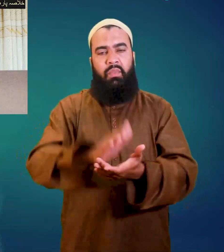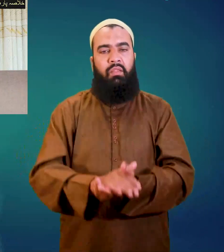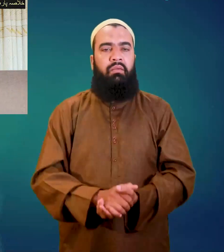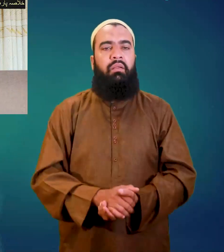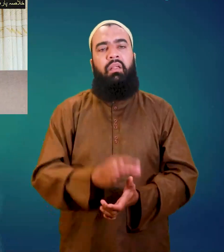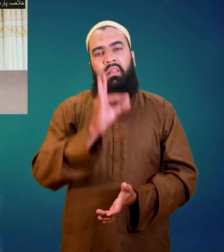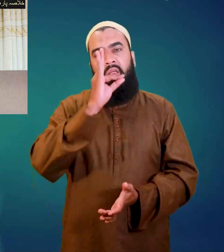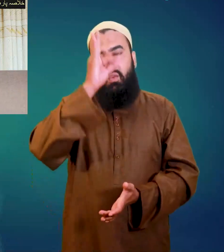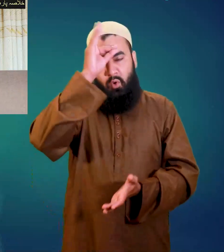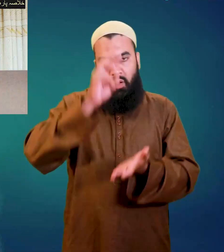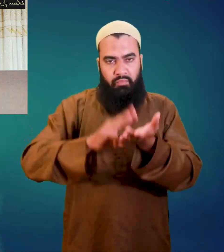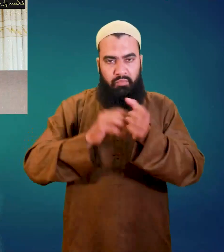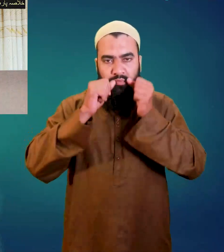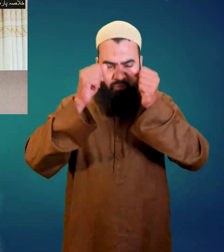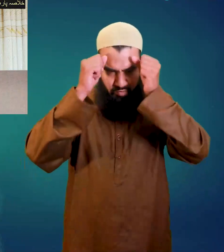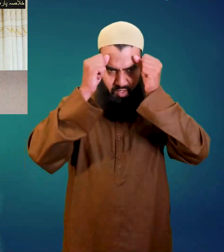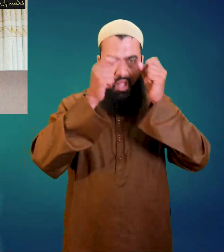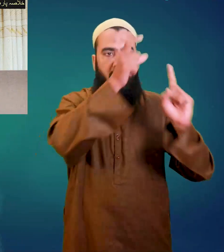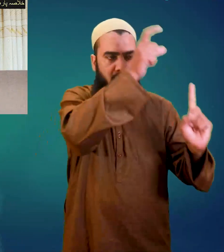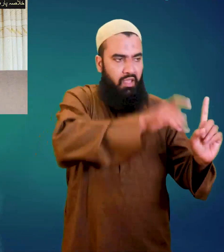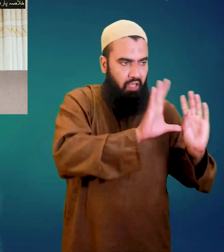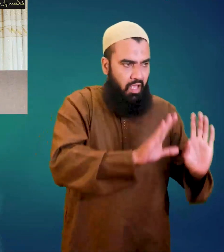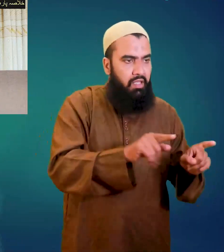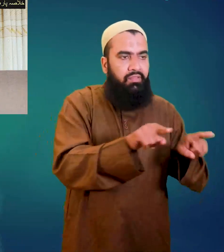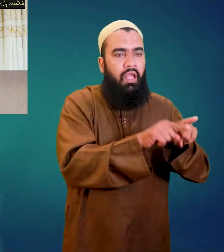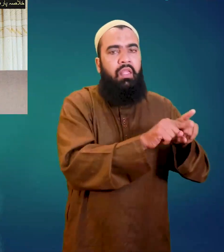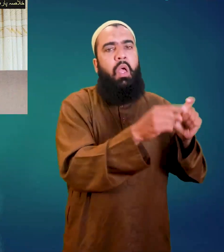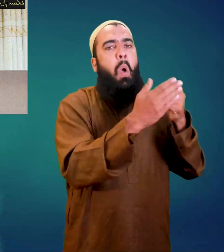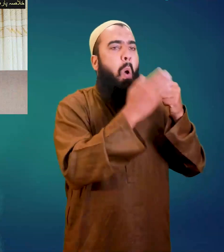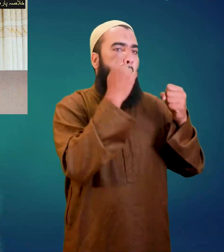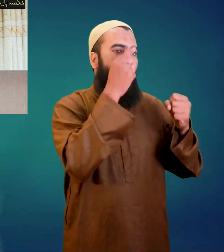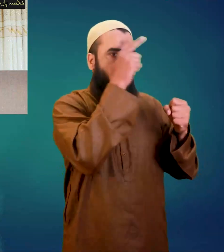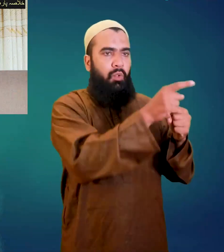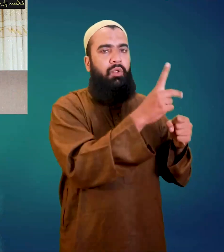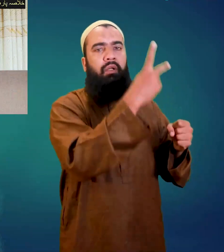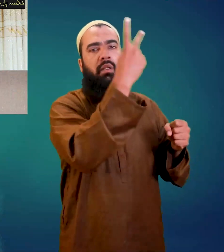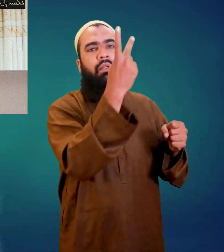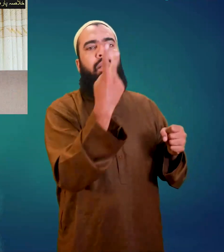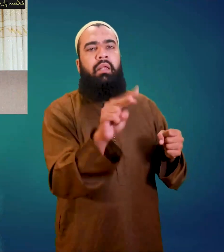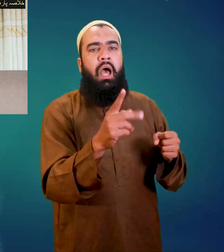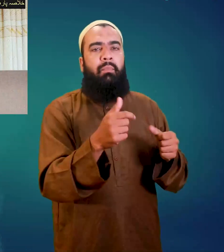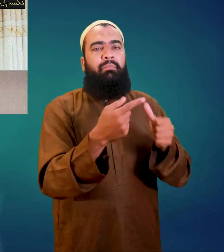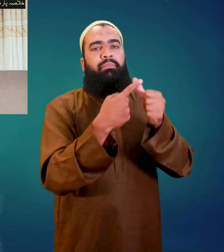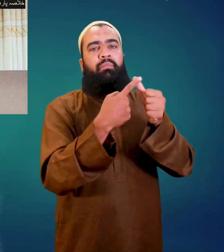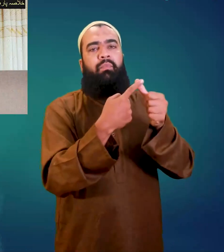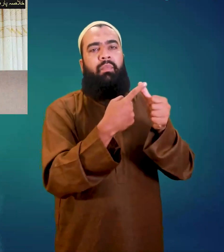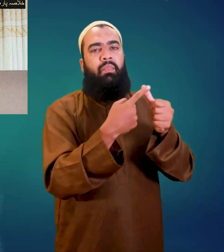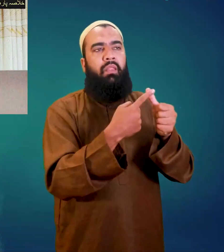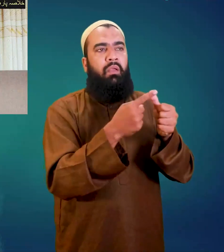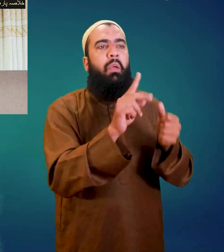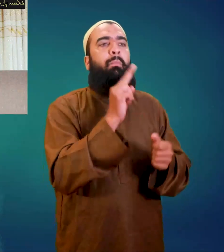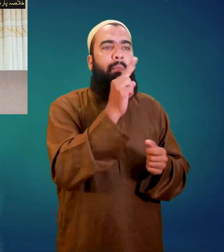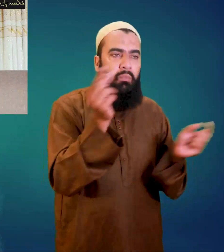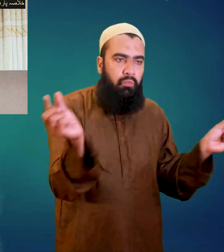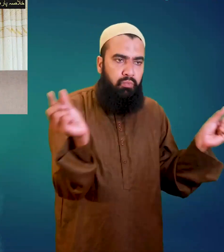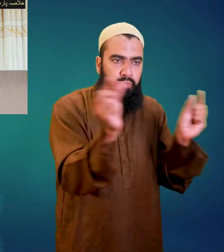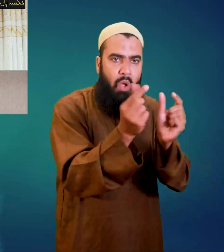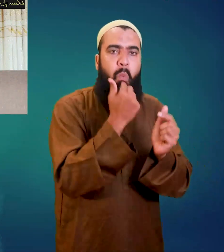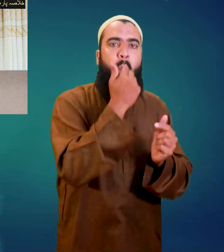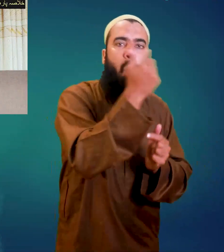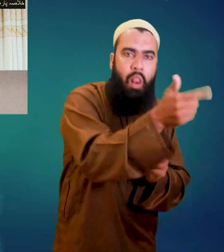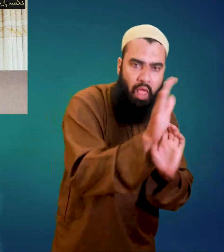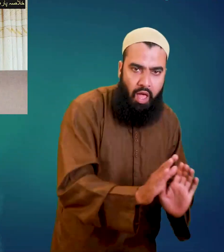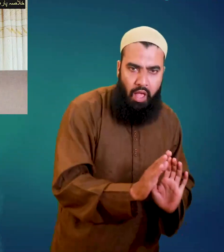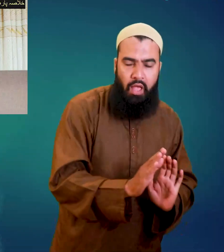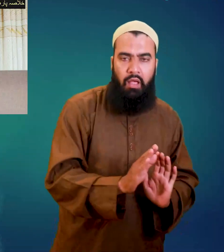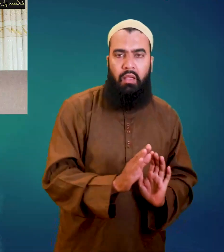نے بہتان باندھ دیا تھا، جس کی وجہ سے آپ صلی اللہ علیہ وسلم پر بھی کیفیت جو ہے وہ تنگی کی طاری ہو گئی